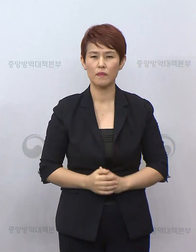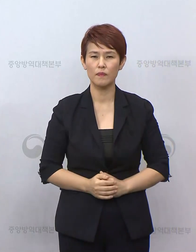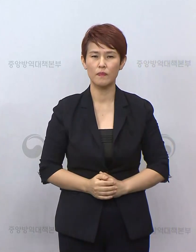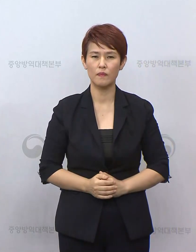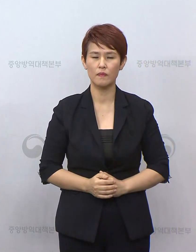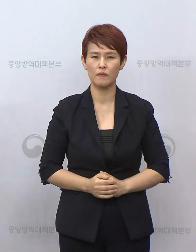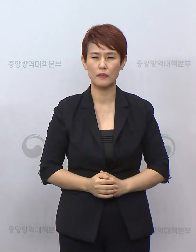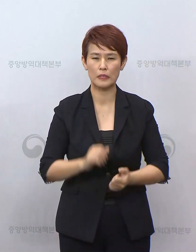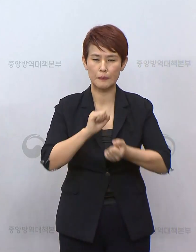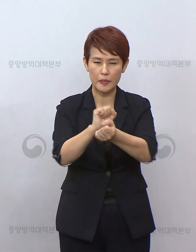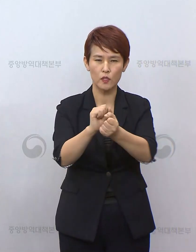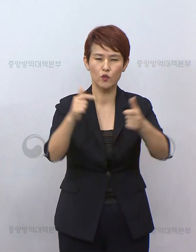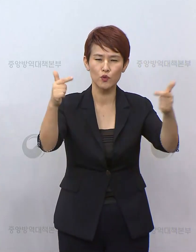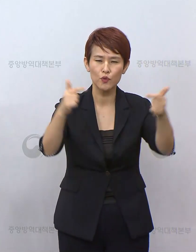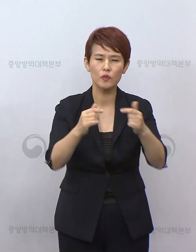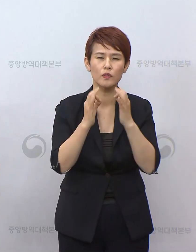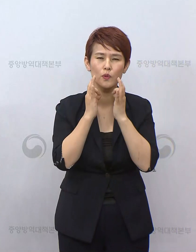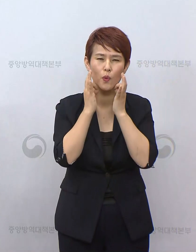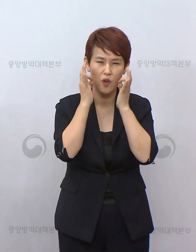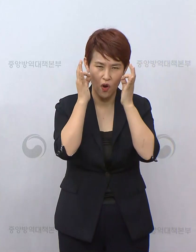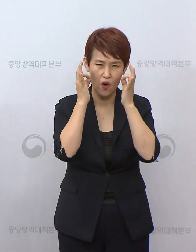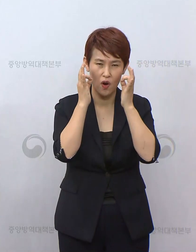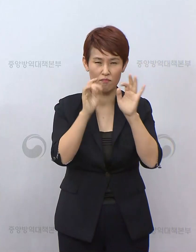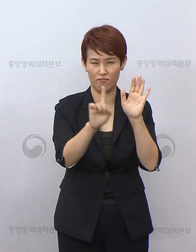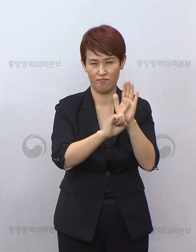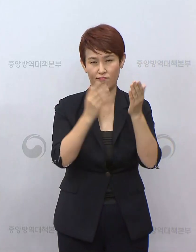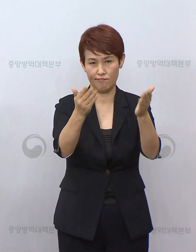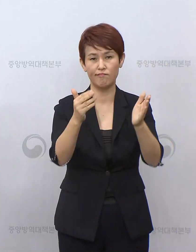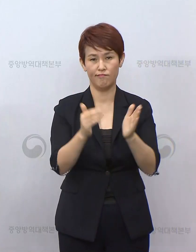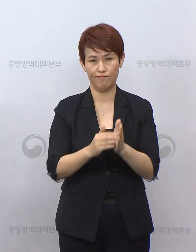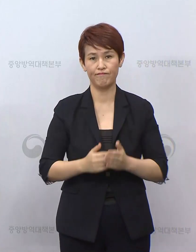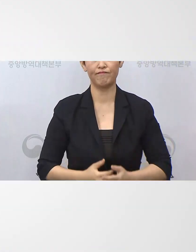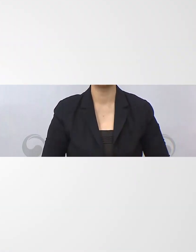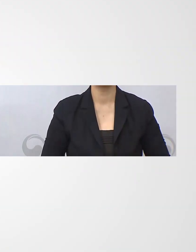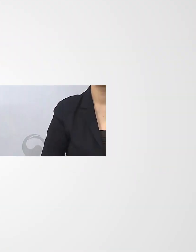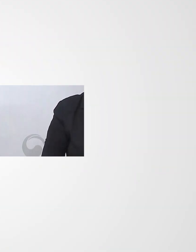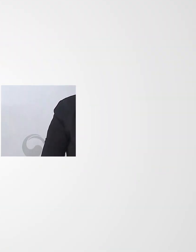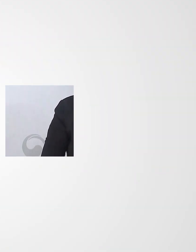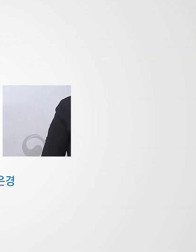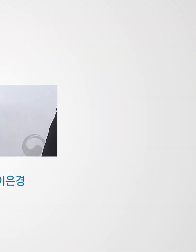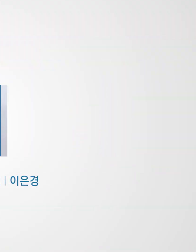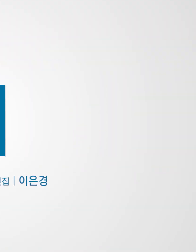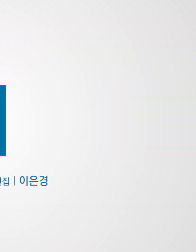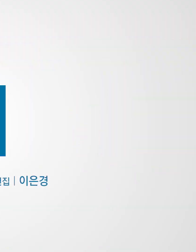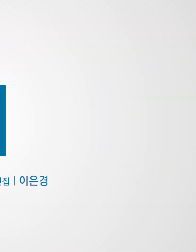사회에서의 그 노출을 좀 줄이는 그런 노력으로 권고를 드렸던 내용이라는 말씀을 드립니다.